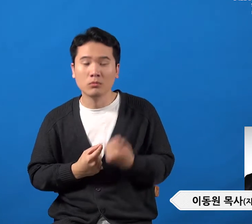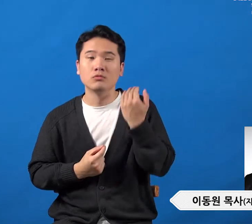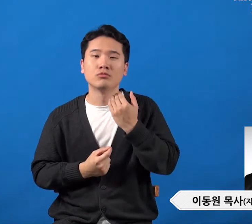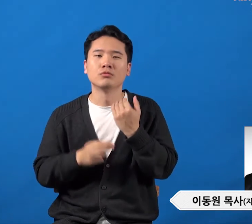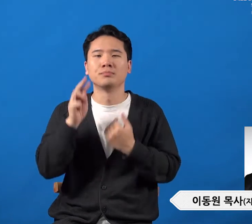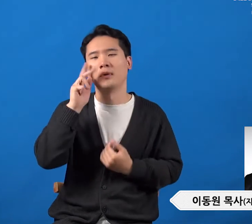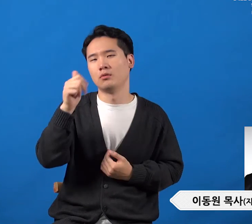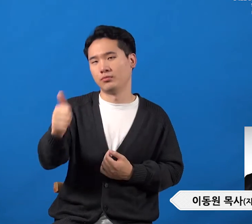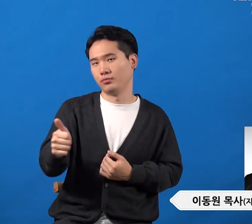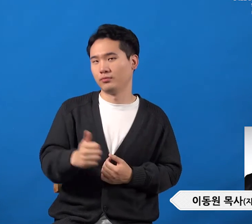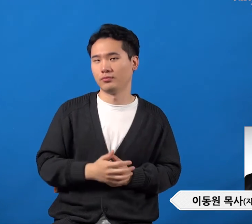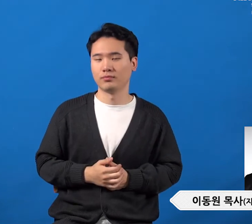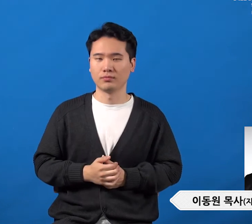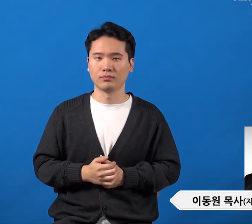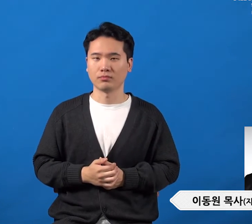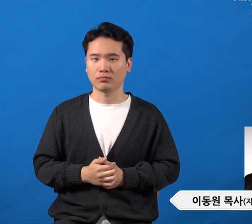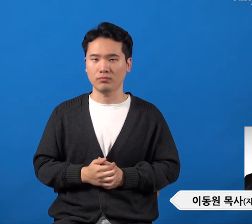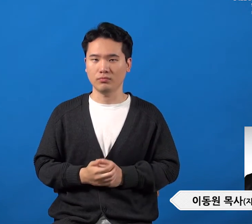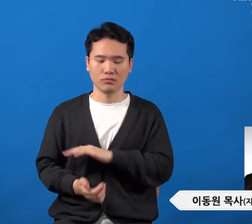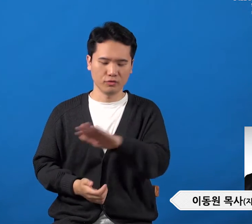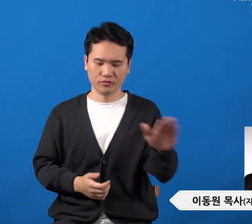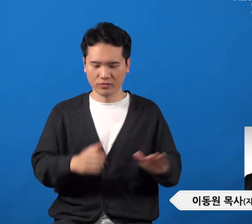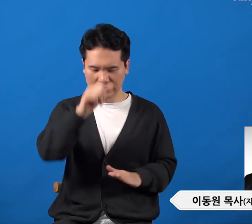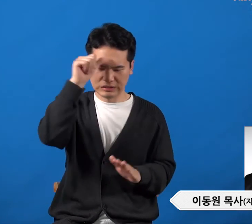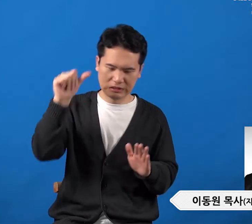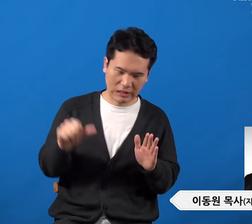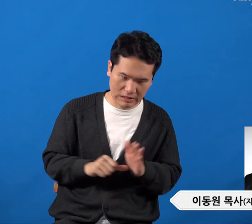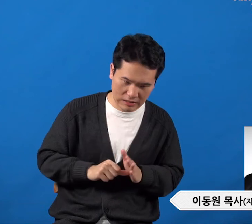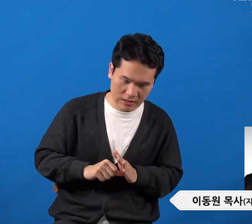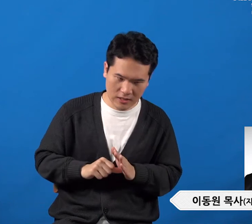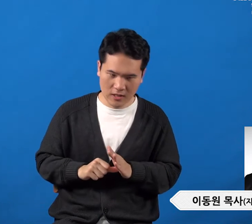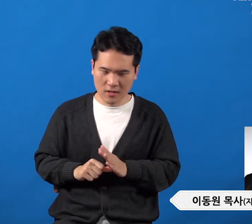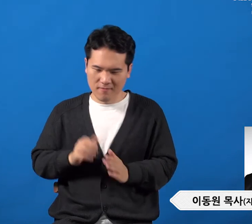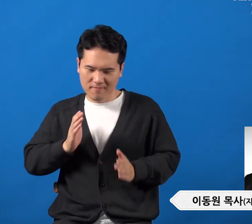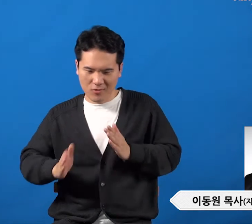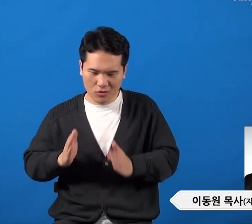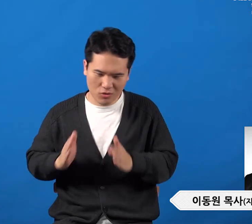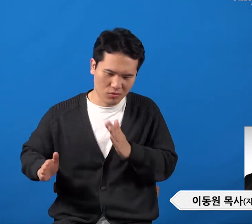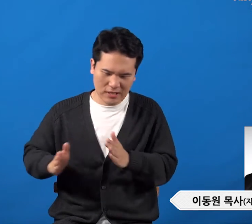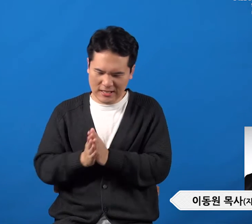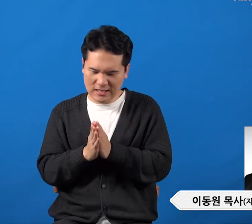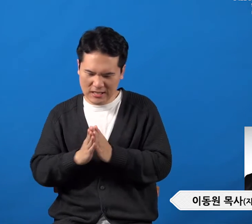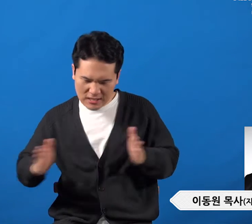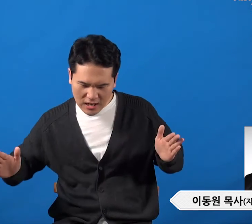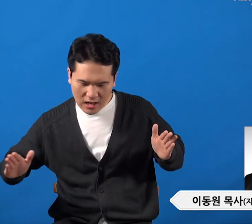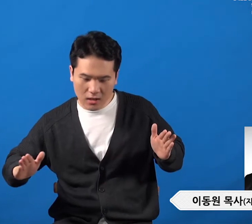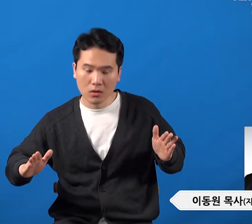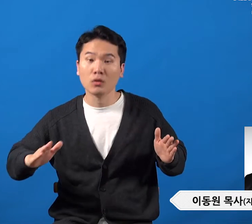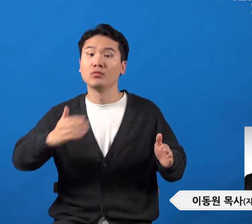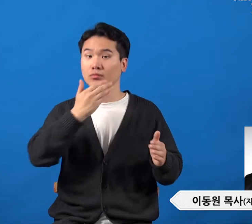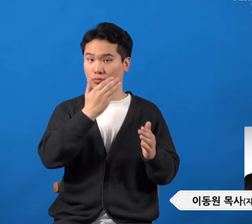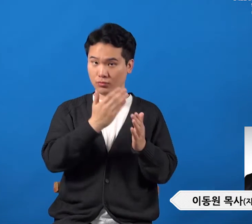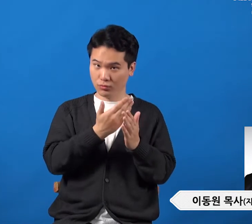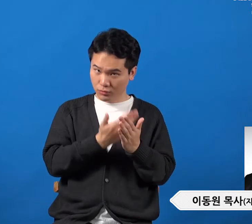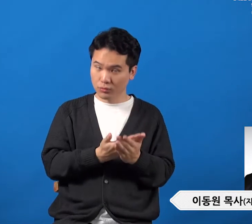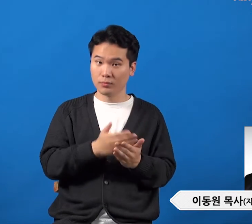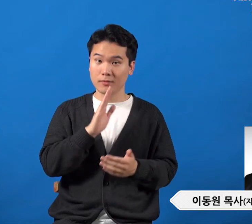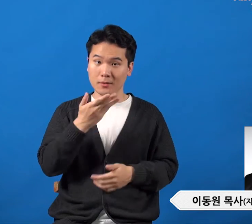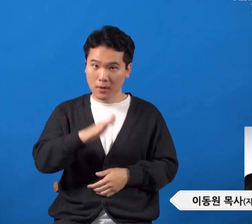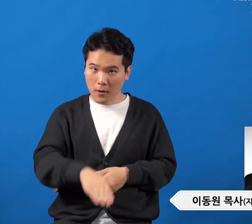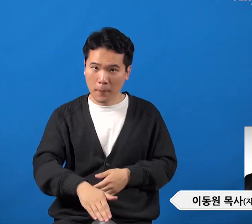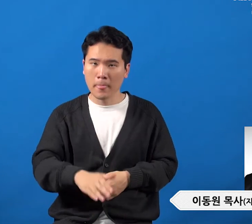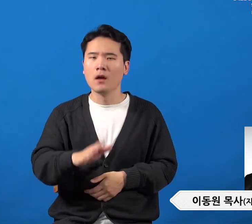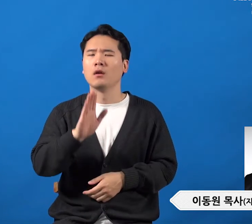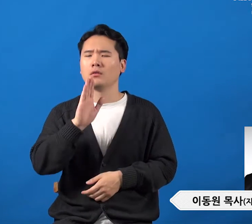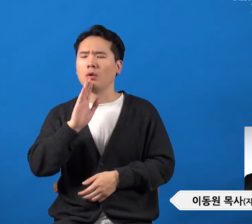것입니다. 우리 인생의 경주를 출발하는 스타팅 포인트도 중요하지만 정말 중요한